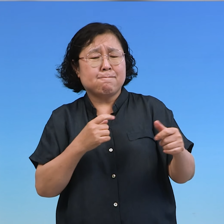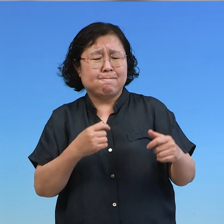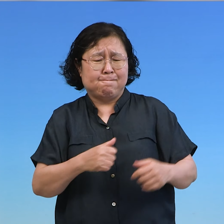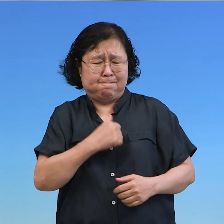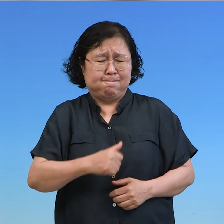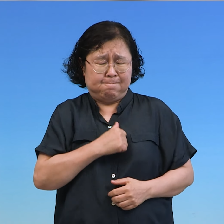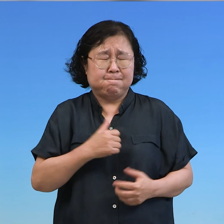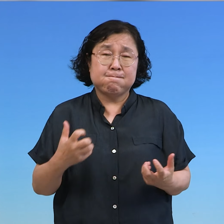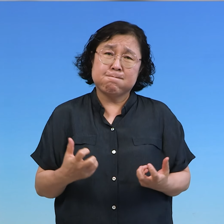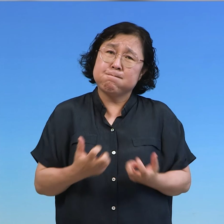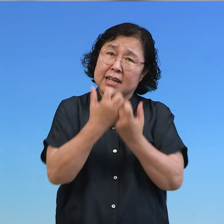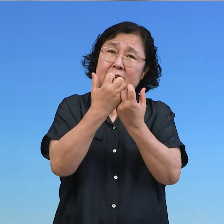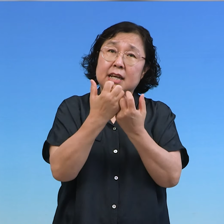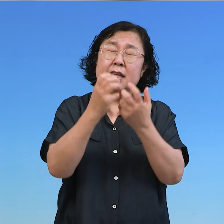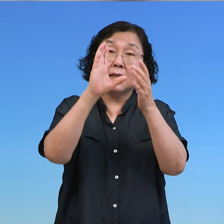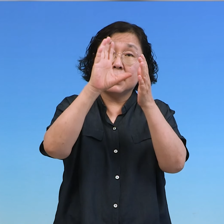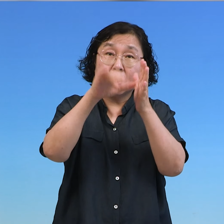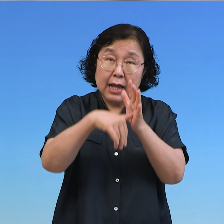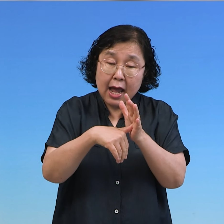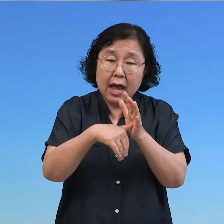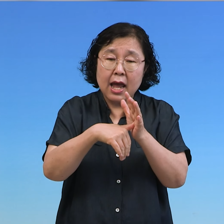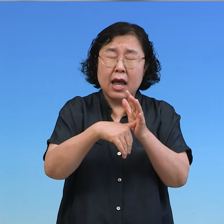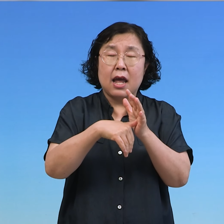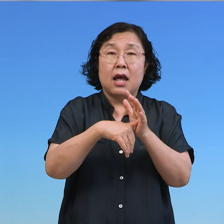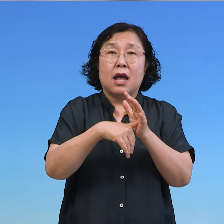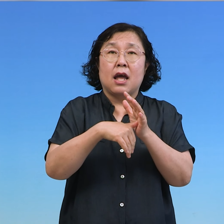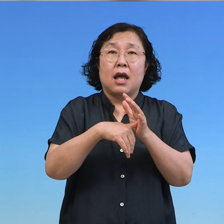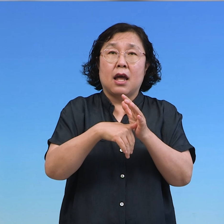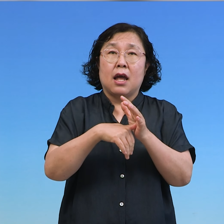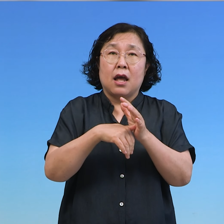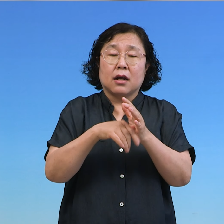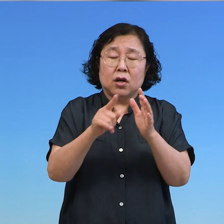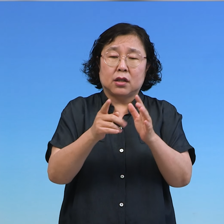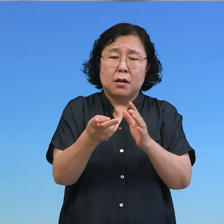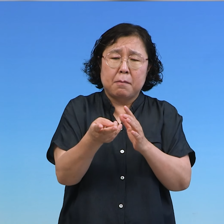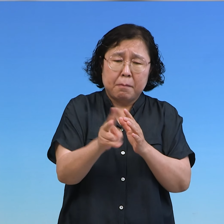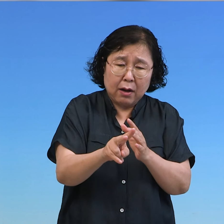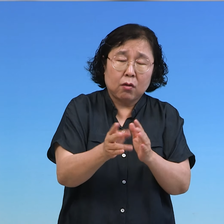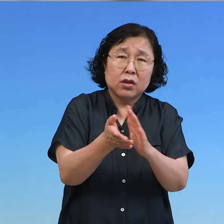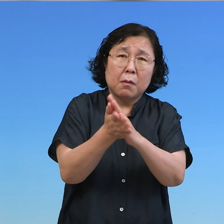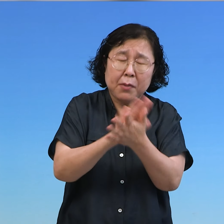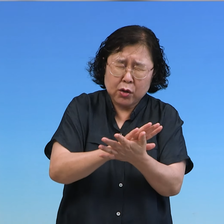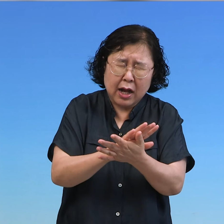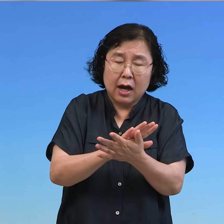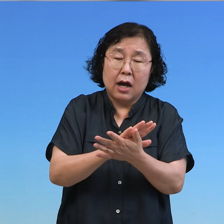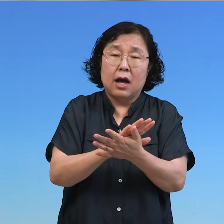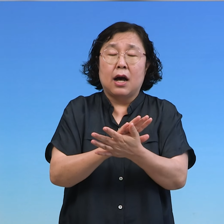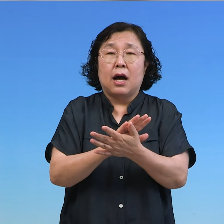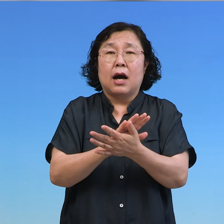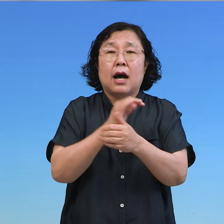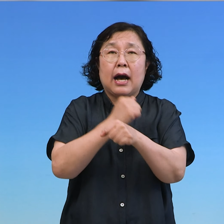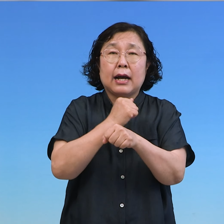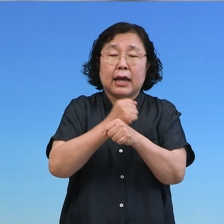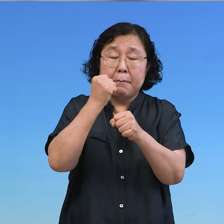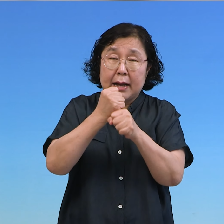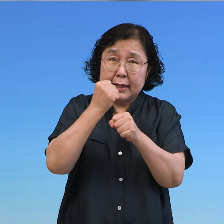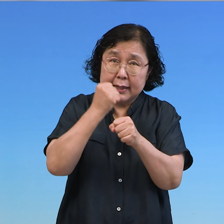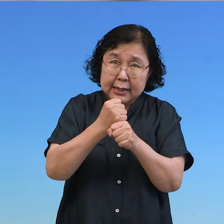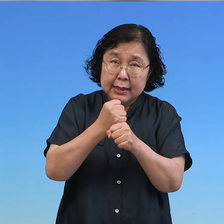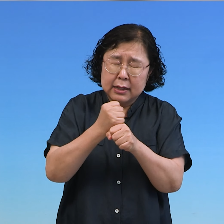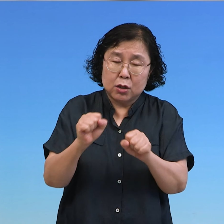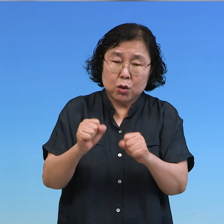그 분노가 가득했던 이 젊은 청년을 오늘 이렇게 말씀을 깊이 묵상하는